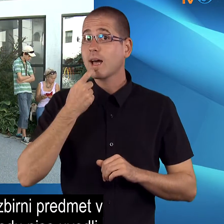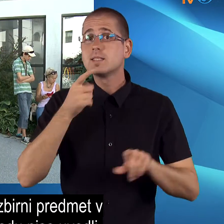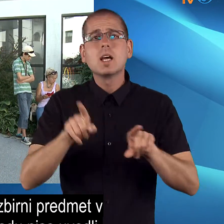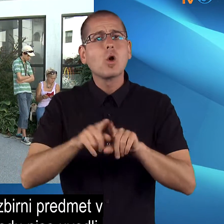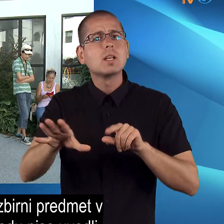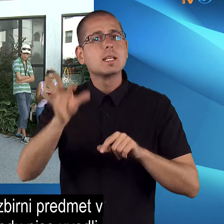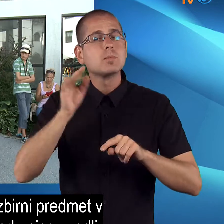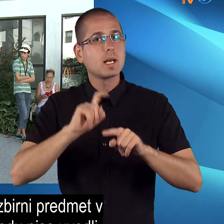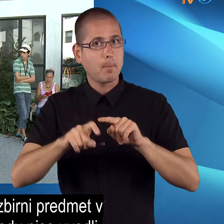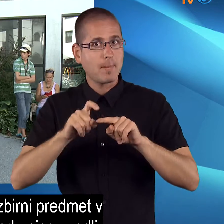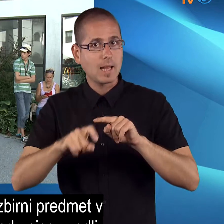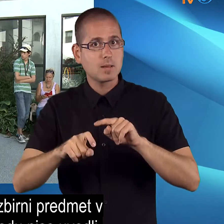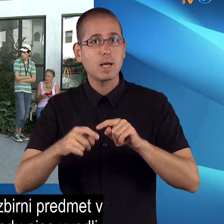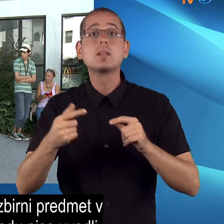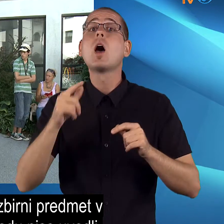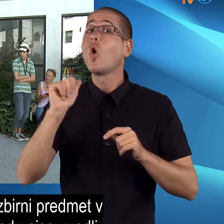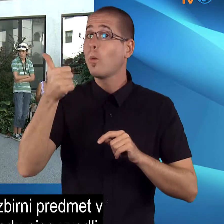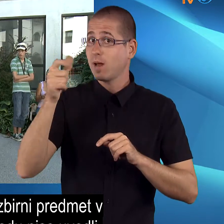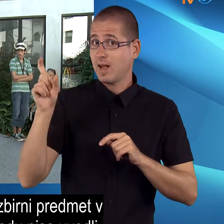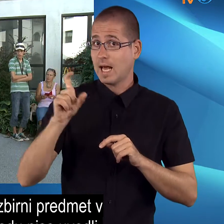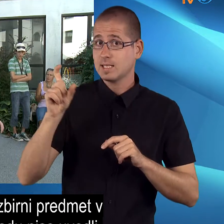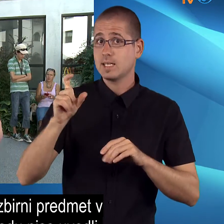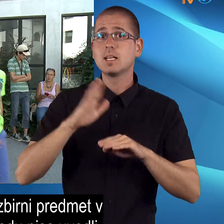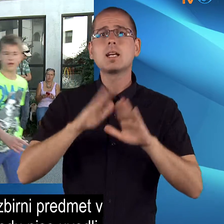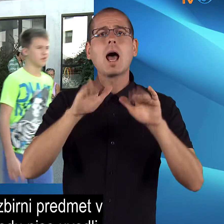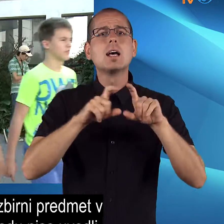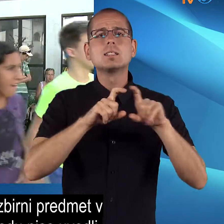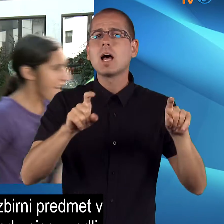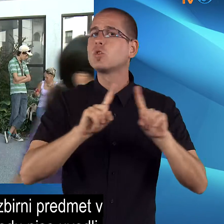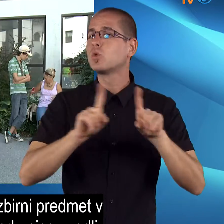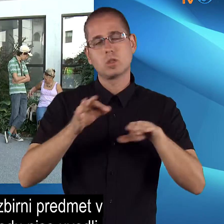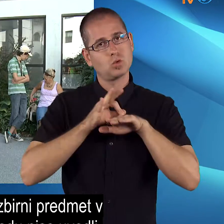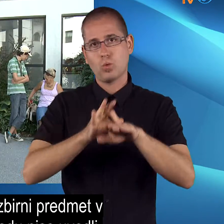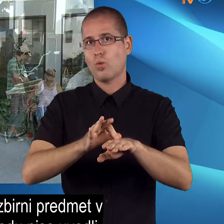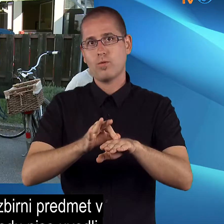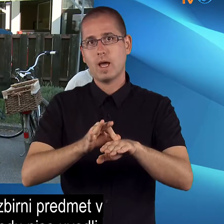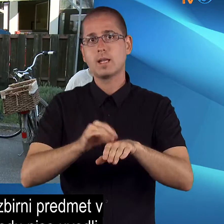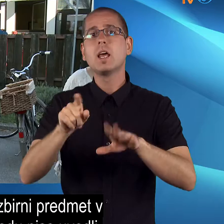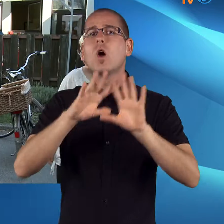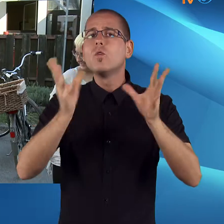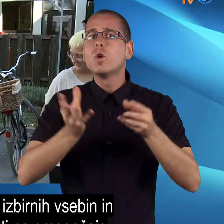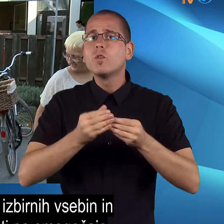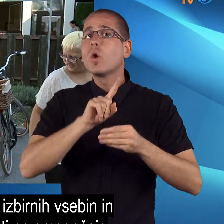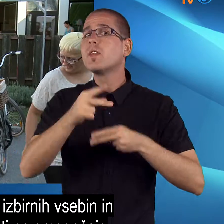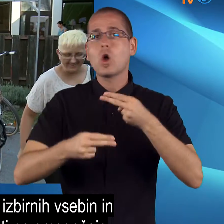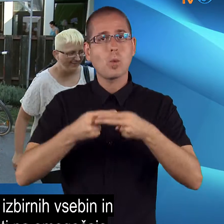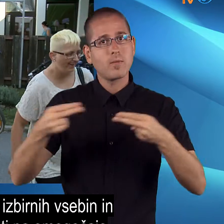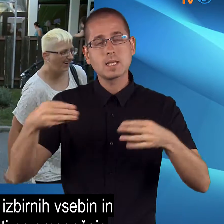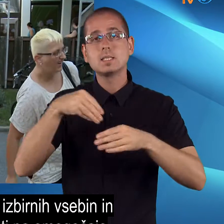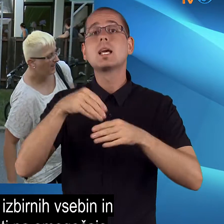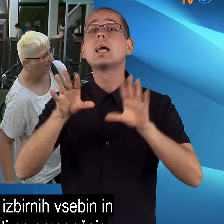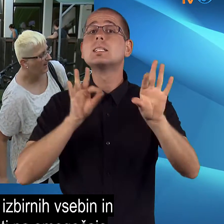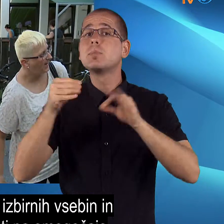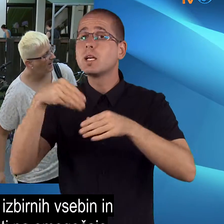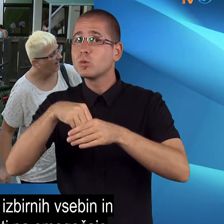Tujega jezika kot izbirni predmet v 1. razredu na zavodu niso uvedli. V okviru neobveznih izbirnih vsebin